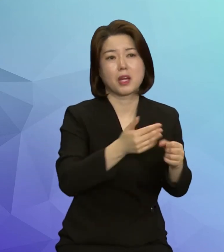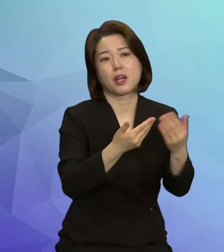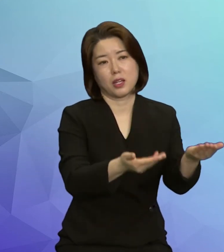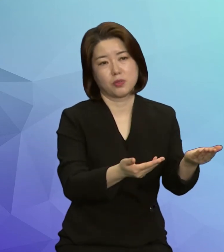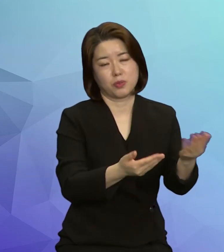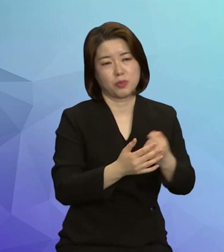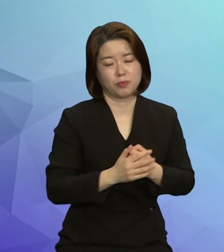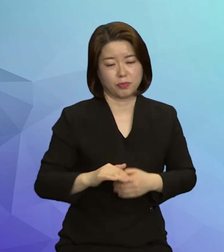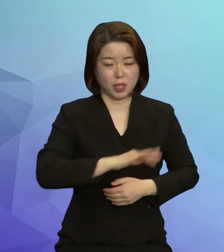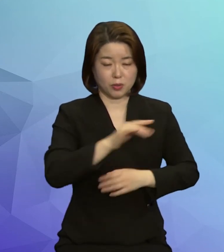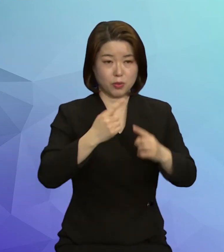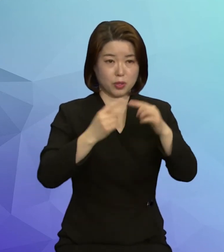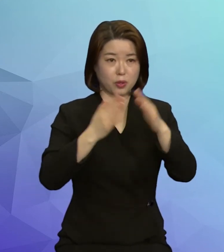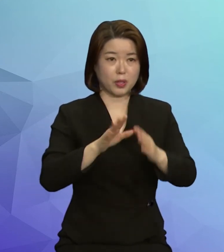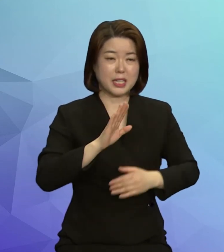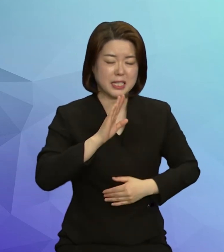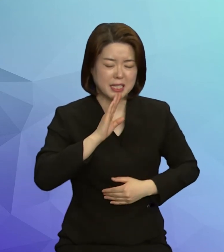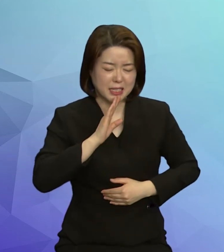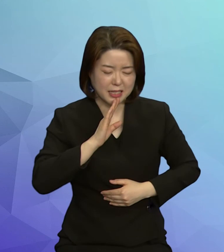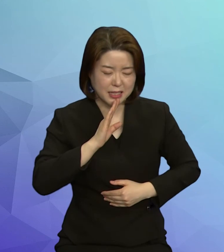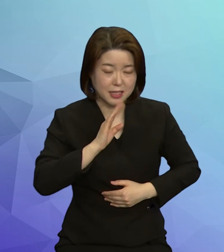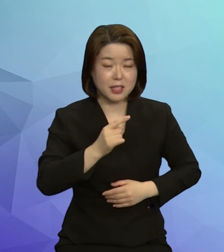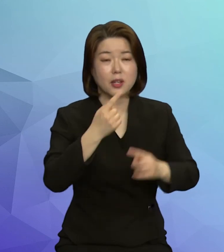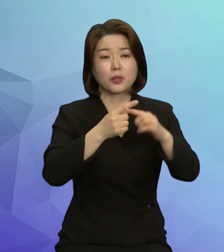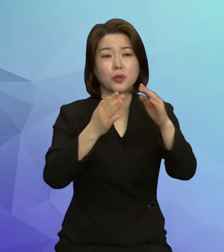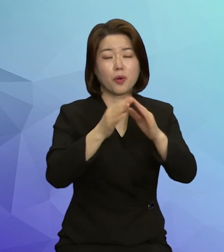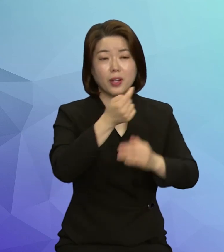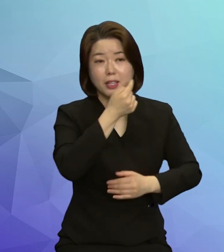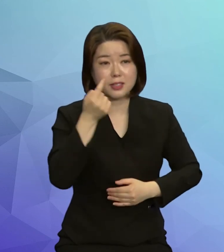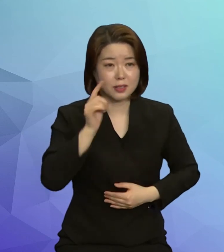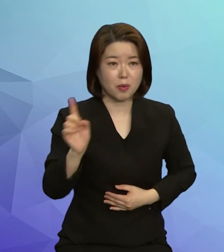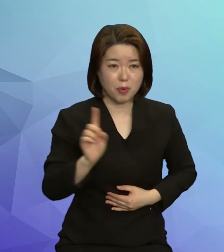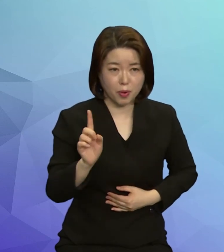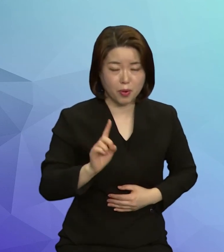사랑하는, 우리 교회가 진정한 교회라는 증거,